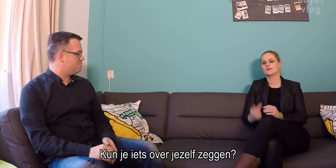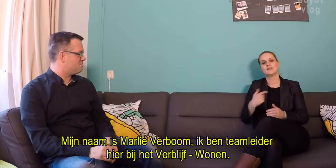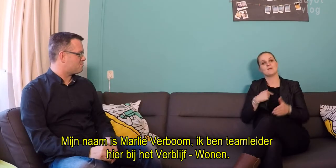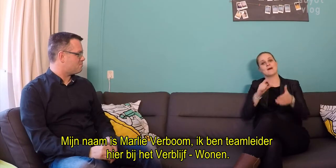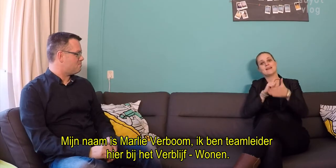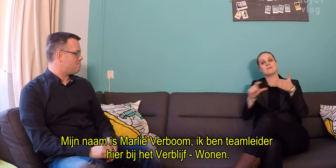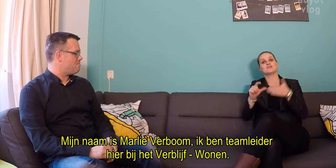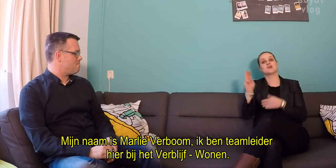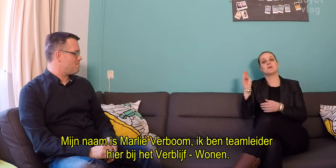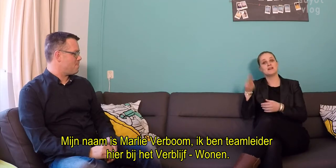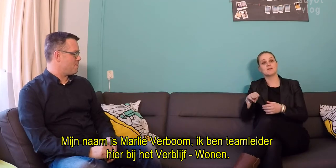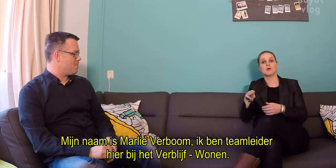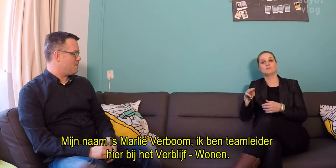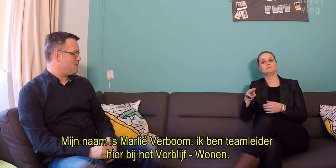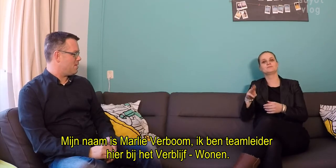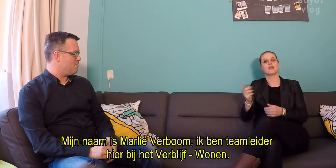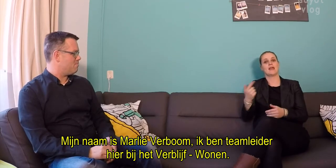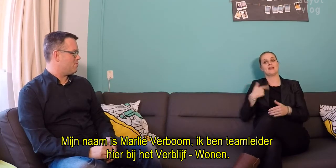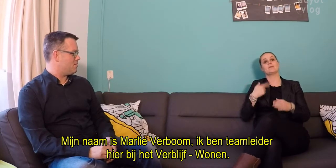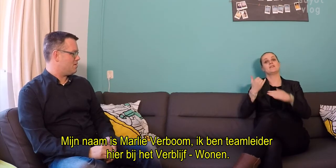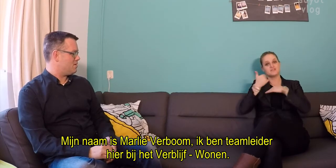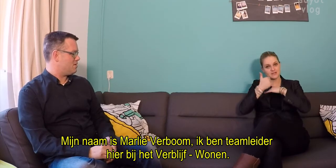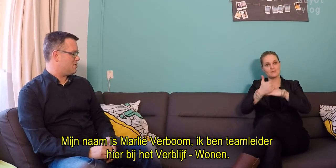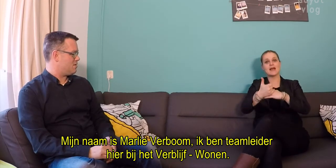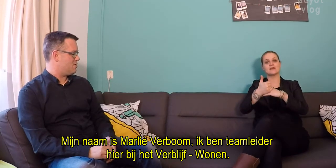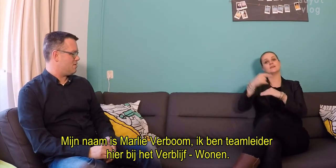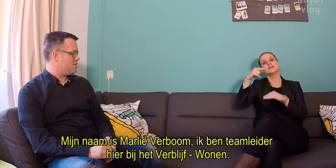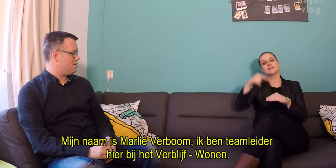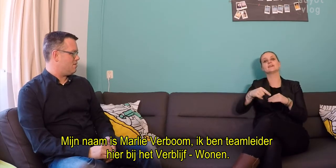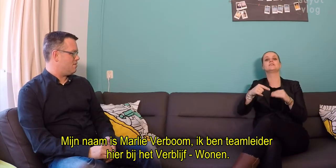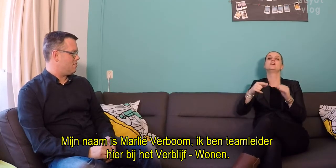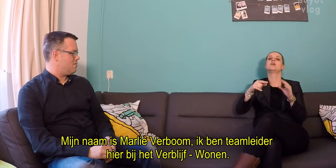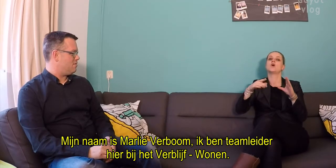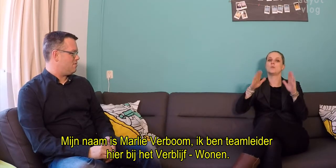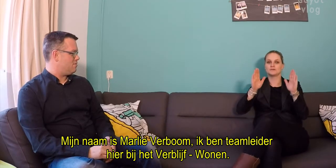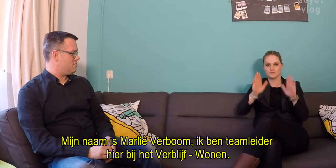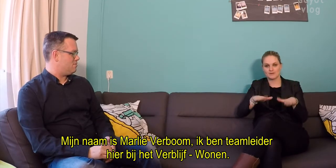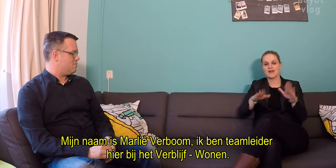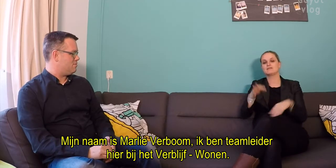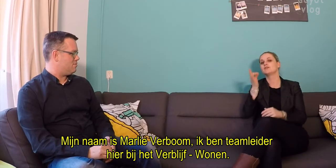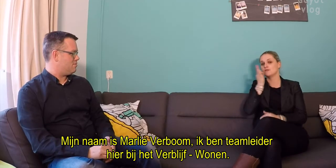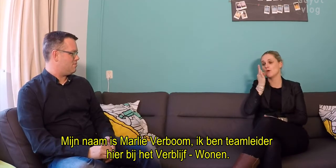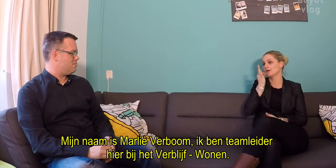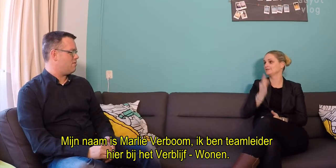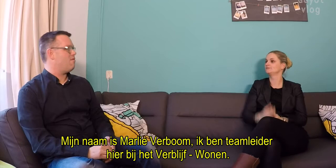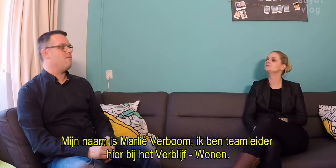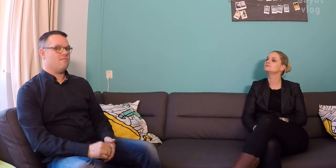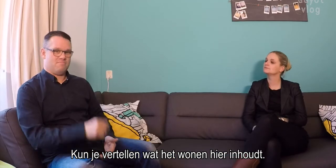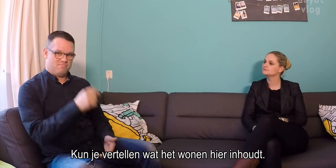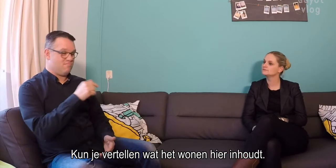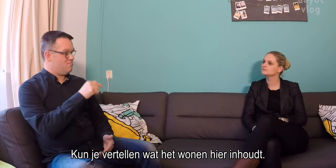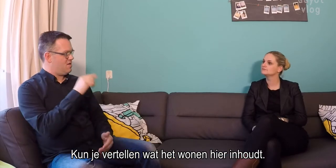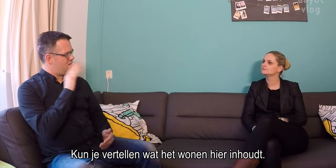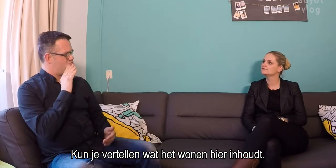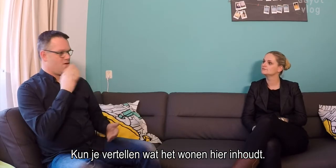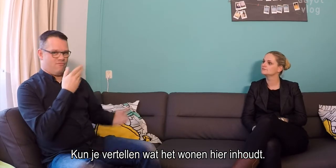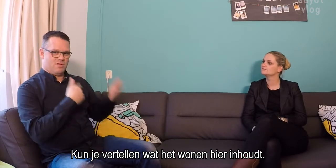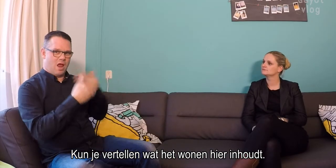Nou, mijn naam is Marlie Verhoom. En ik ben teamleider hier op het verblijf wonen. Oké. Kun je iets